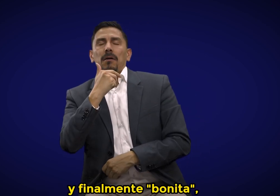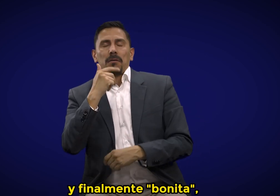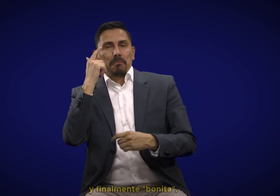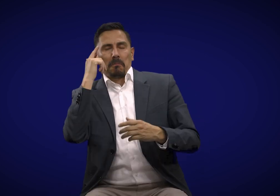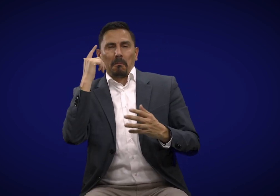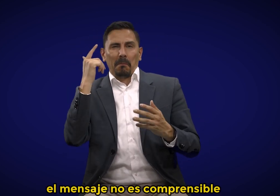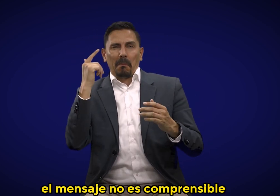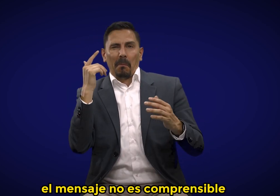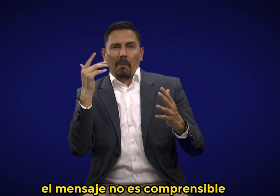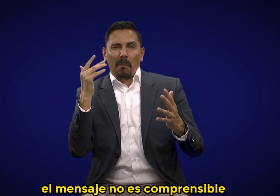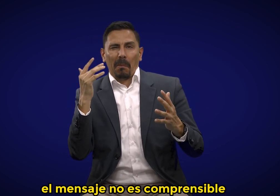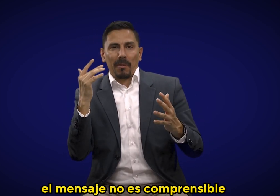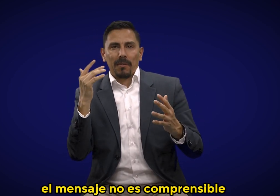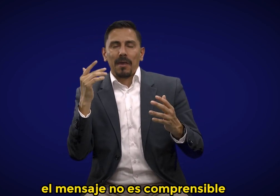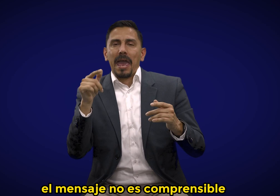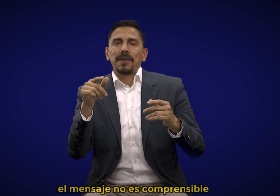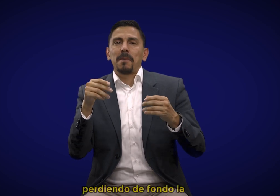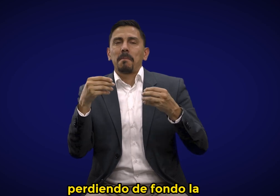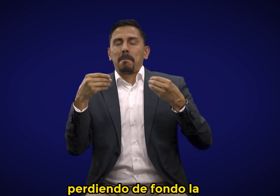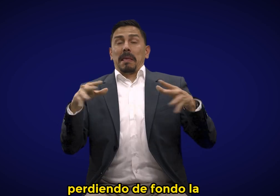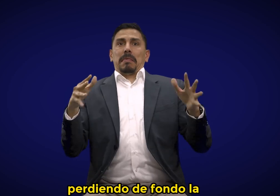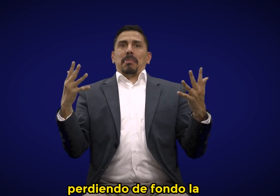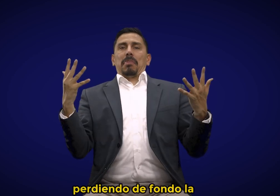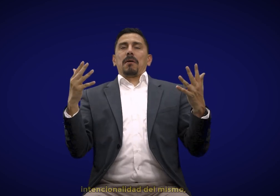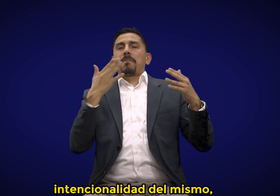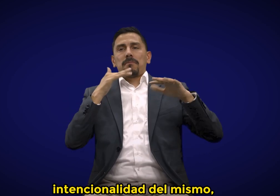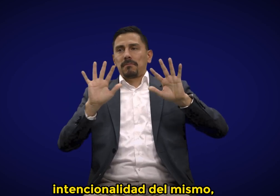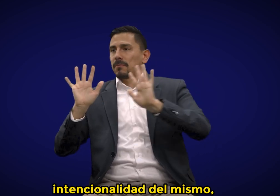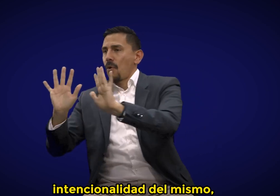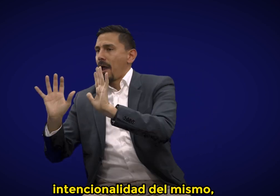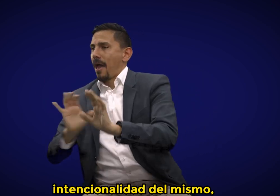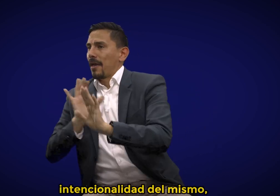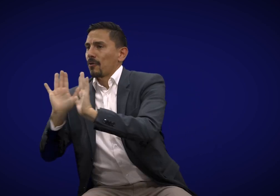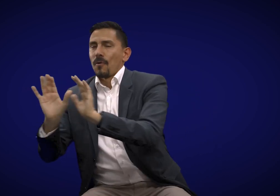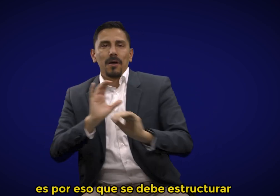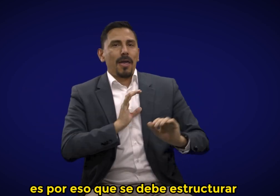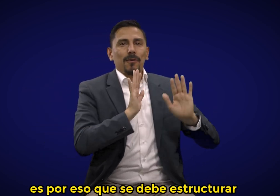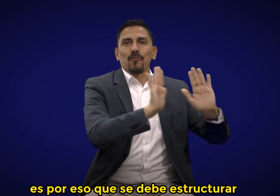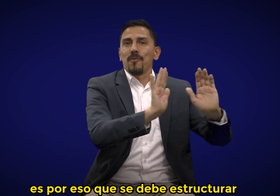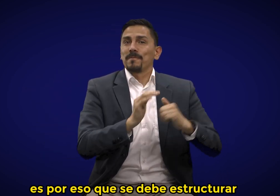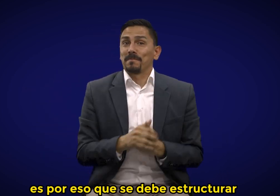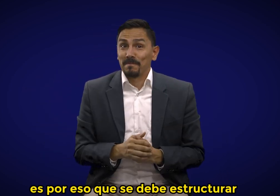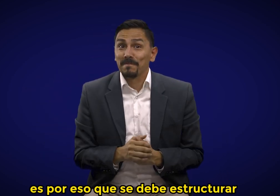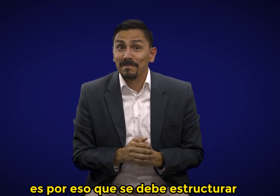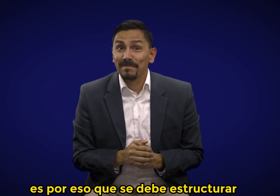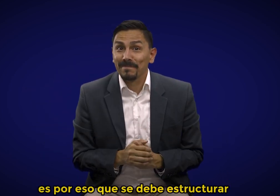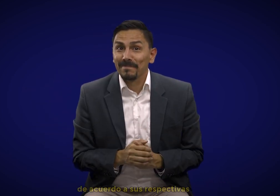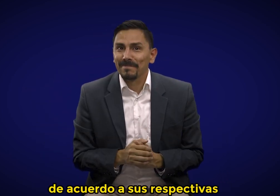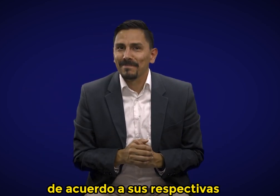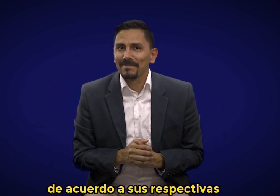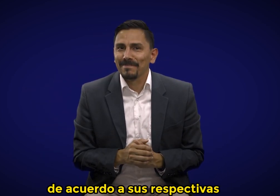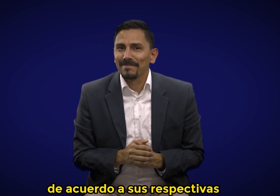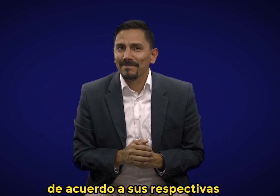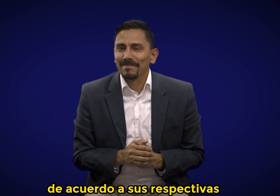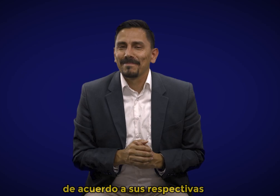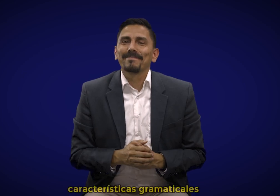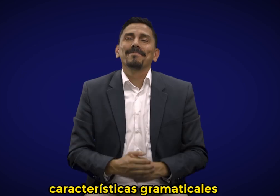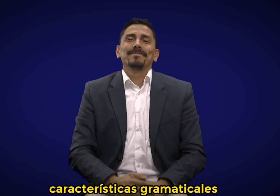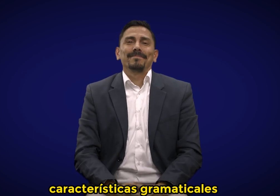bonita, el mensaje no es comprensible perdiendo de fondo la intencionalidad del mismo. Es por eso que se debe estructurar de acuerdo a sus respectivas características,